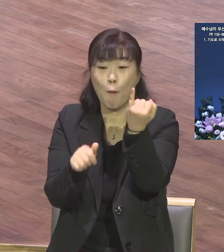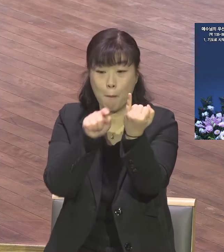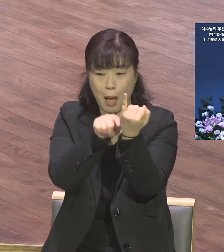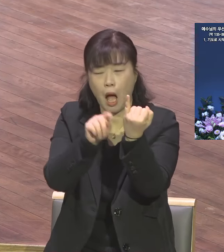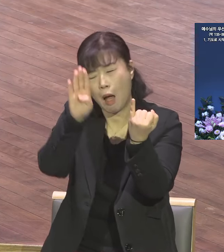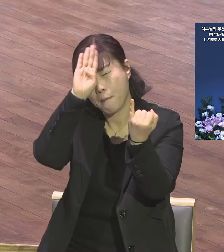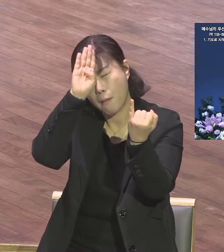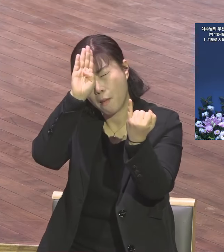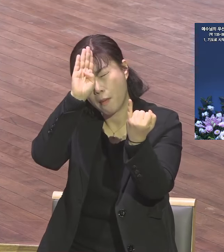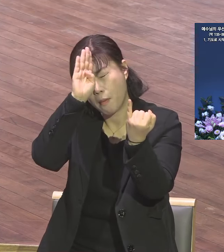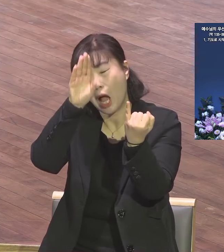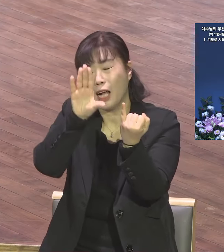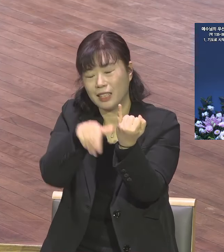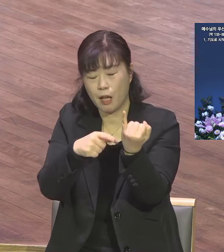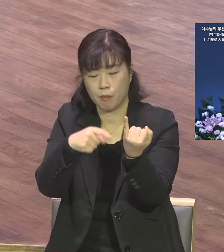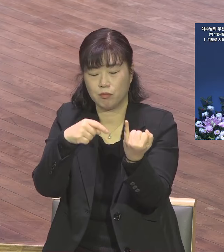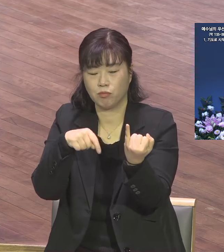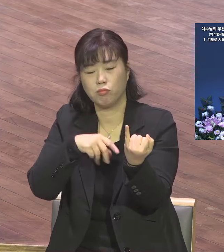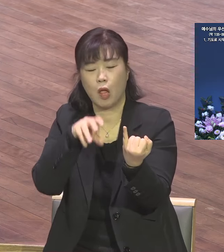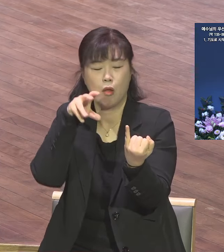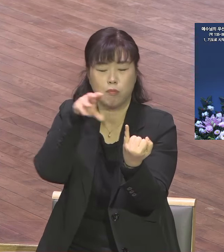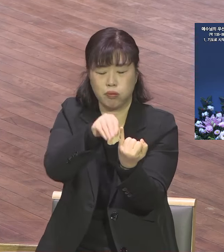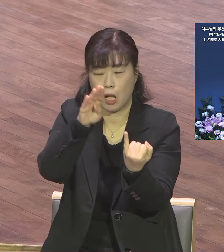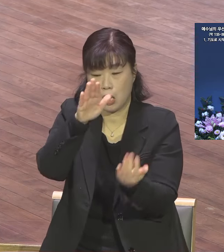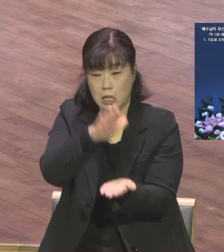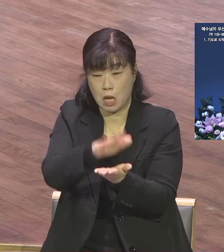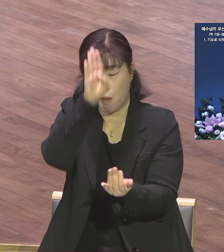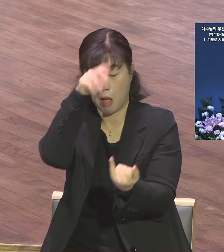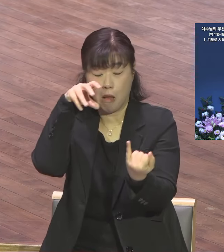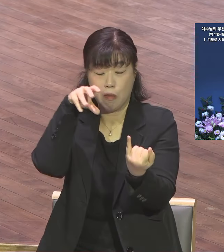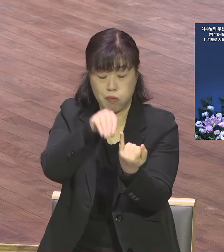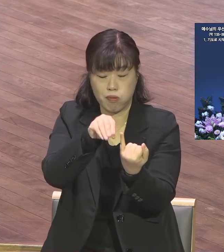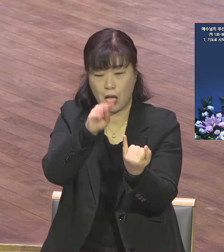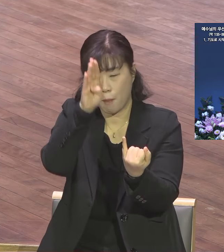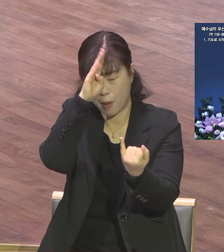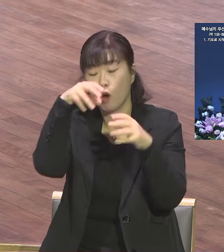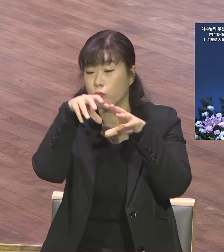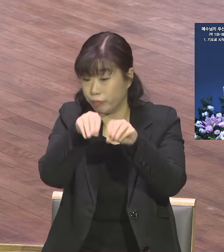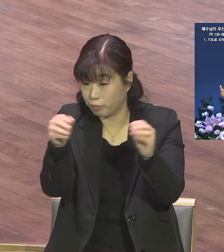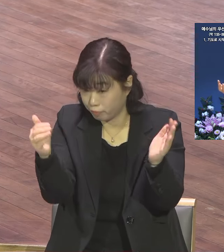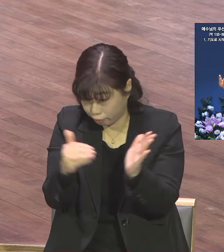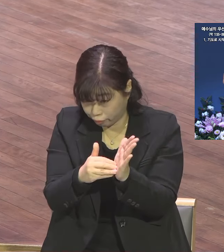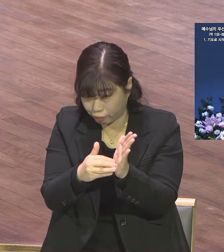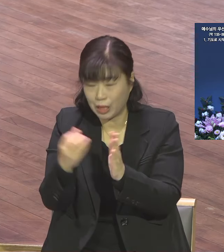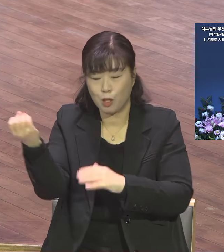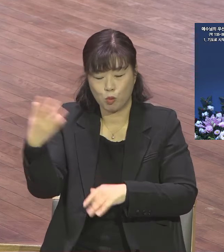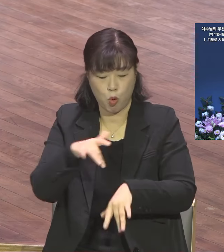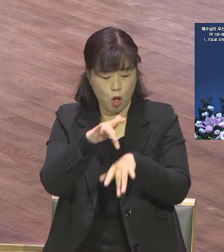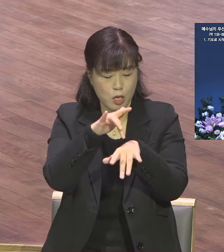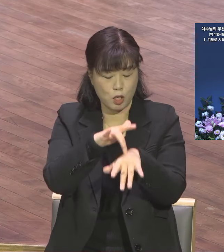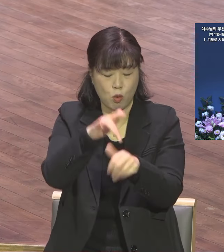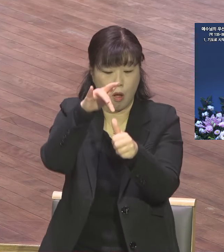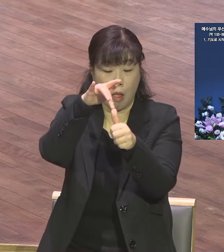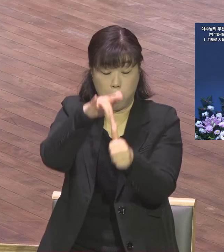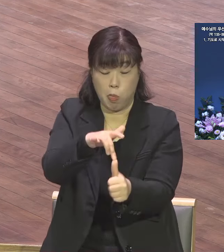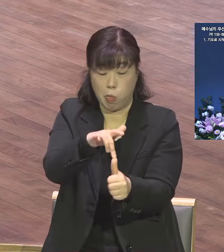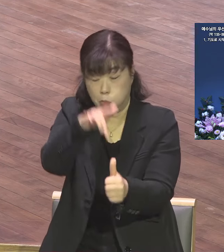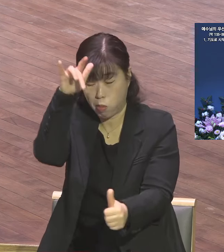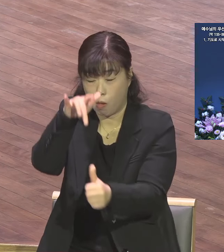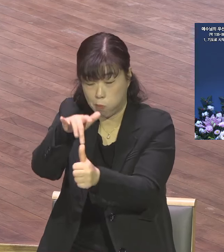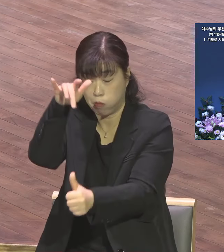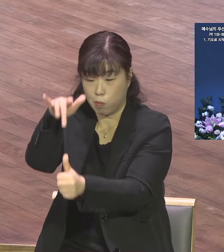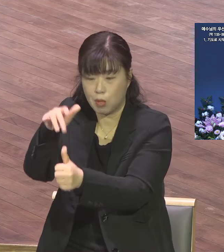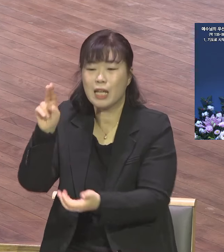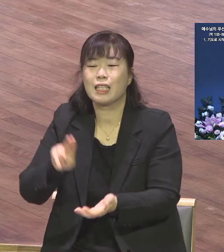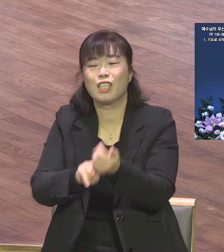그때는 병원도 없고 약도 없고 하니까 병자들이 얼마나 많아요. 더더구나 그 팔레스타인 모래 사막에서 얼마나